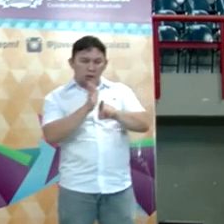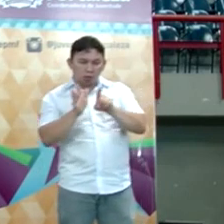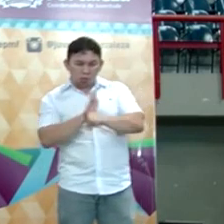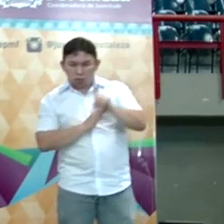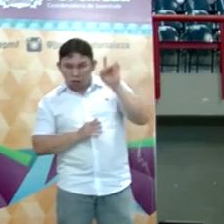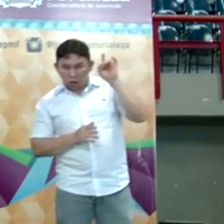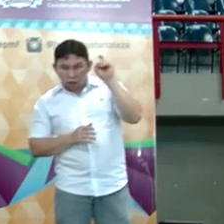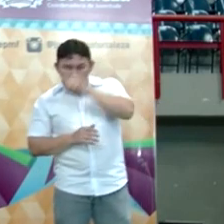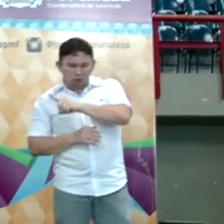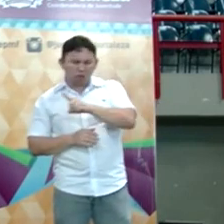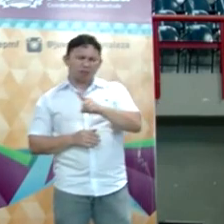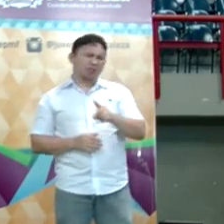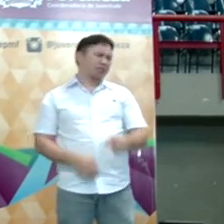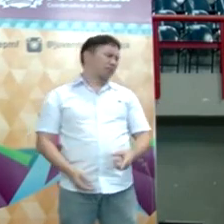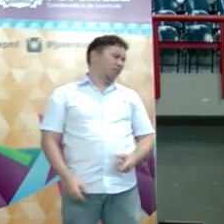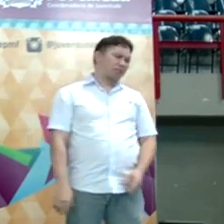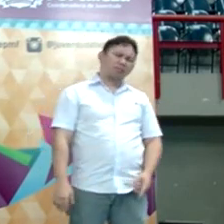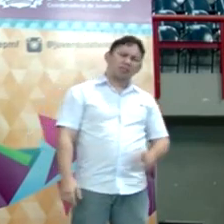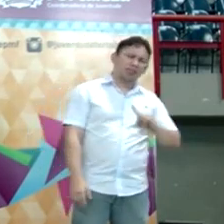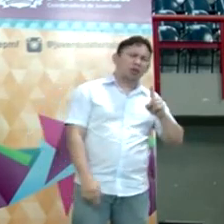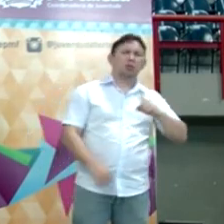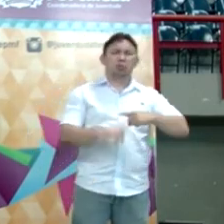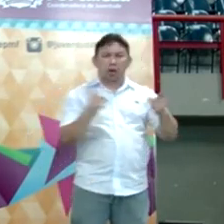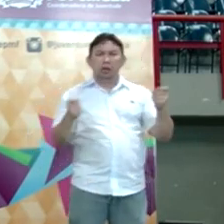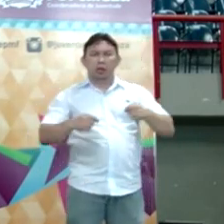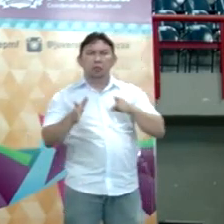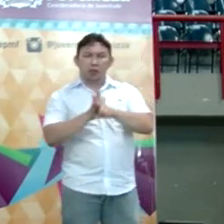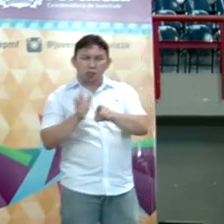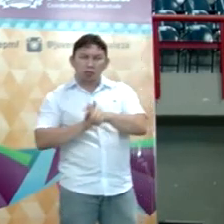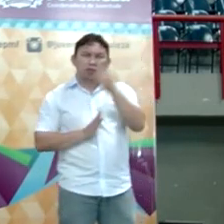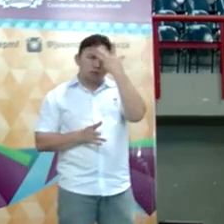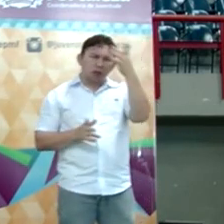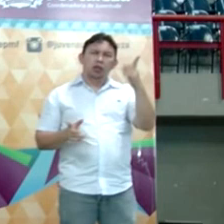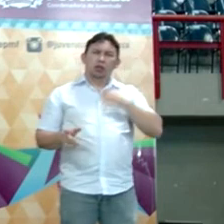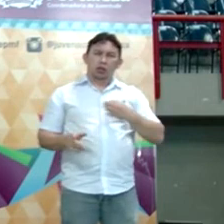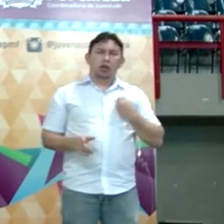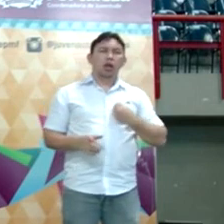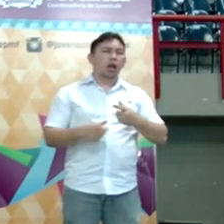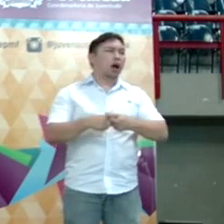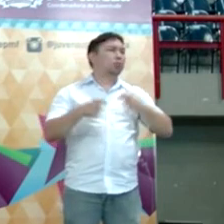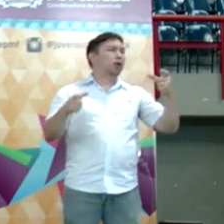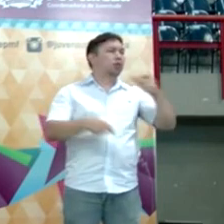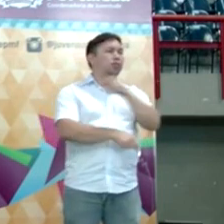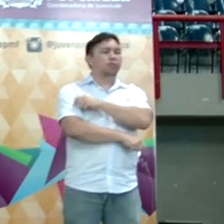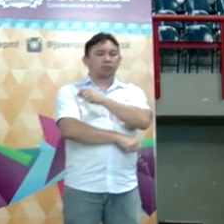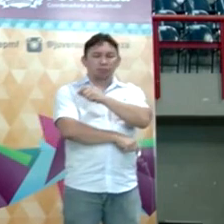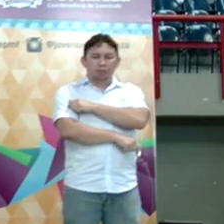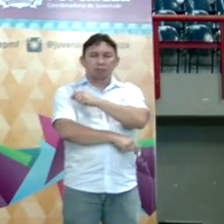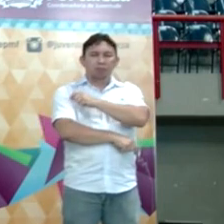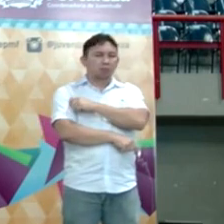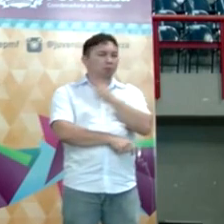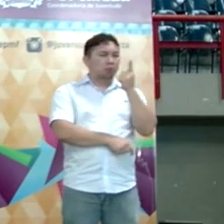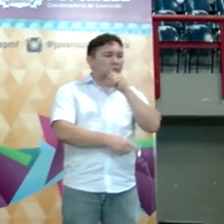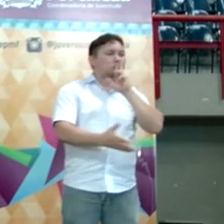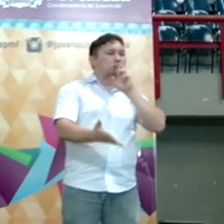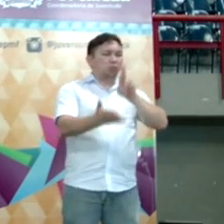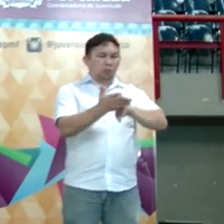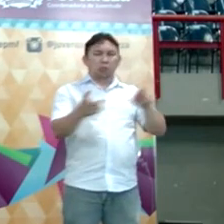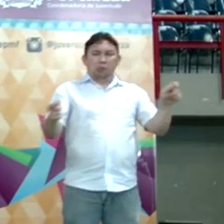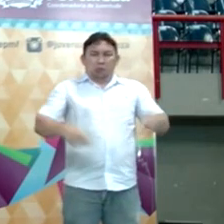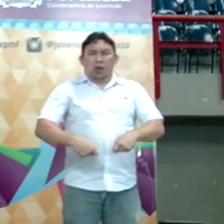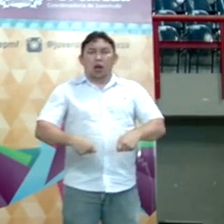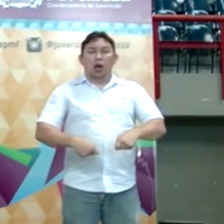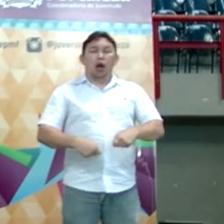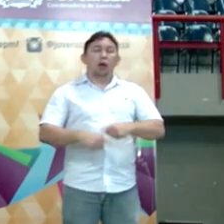questões difíceis. Tem muita questão fácil na prova? Tem. E a maioria dos alunos tem plenas condições de acertar essas